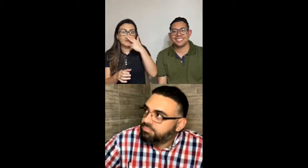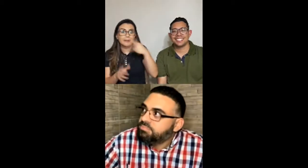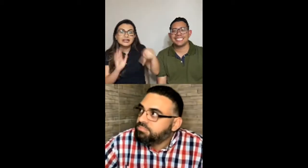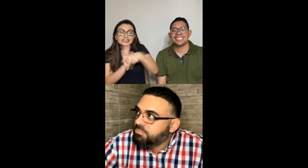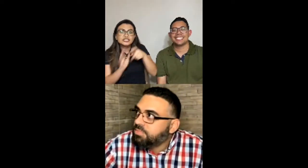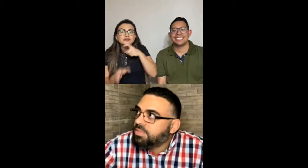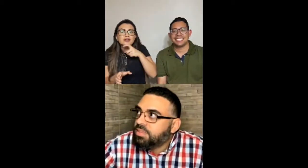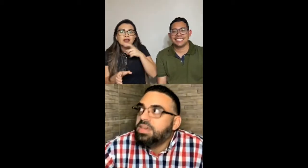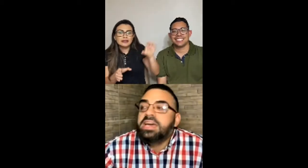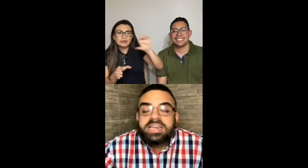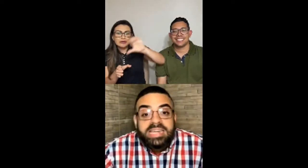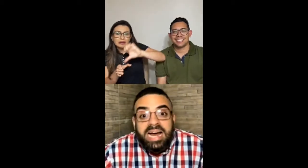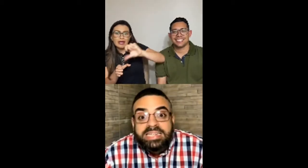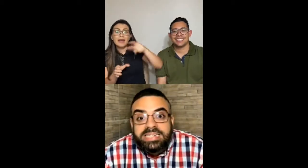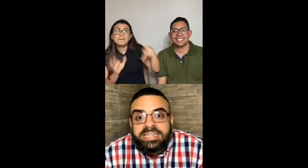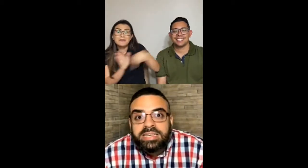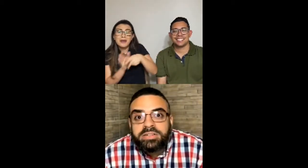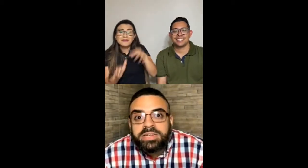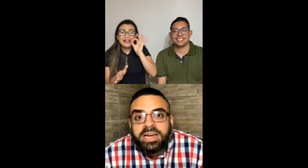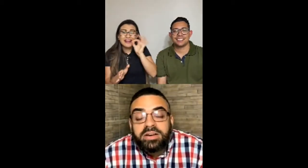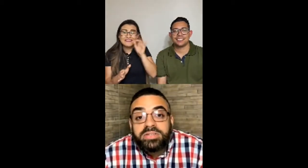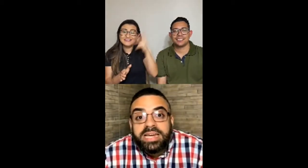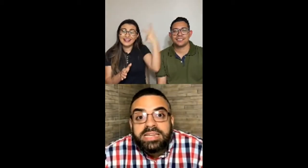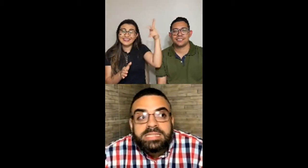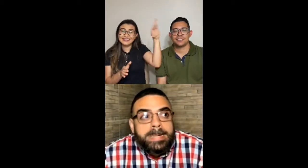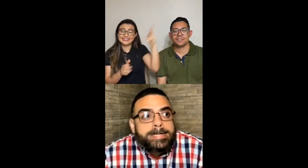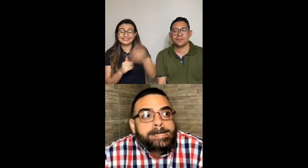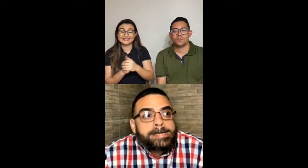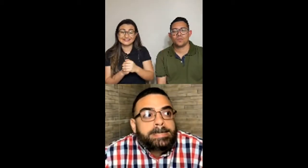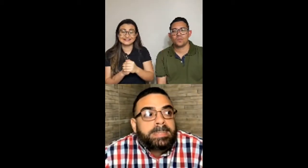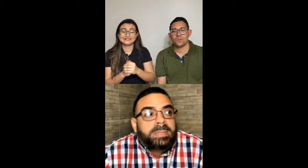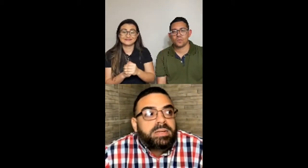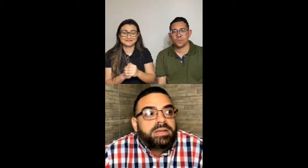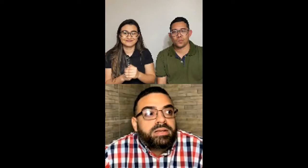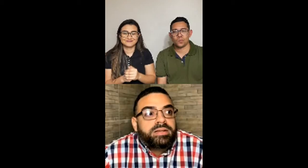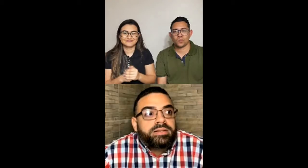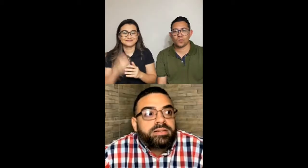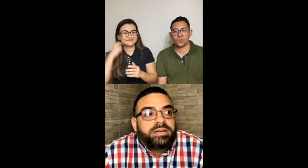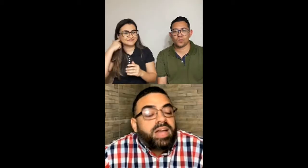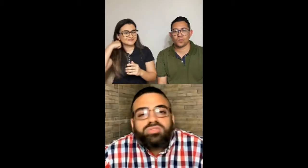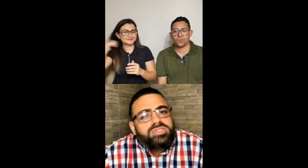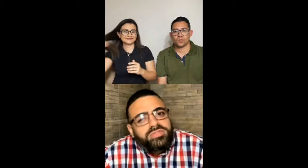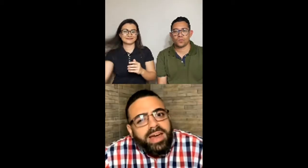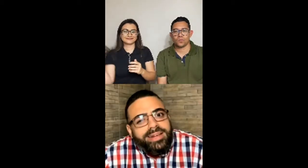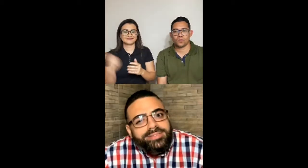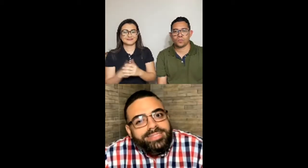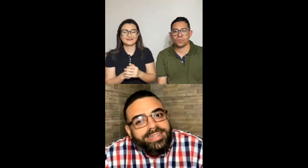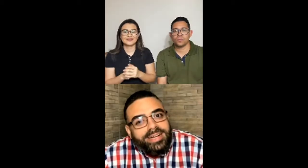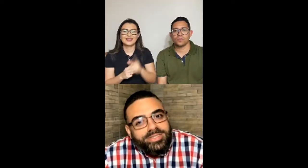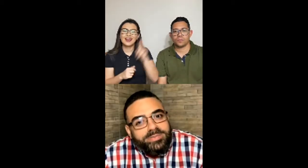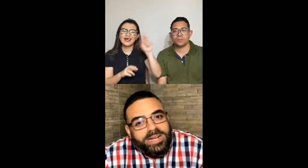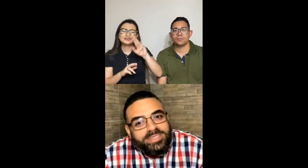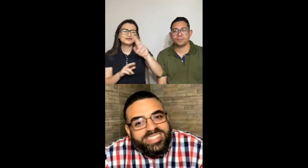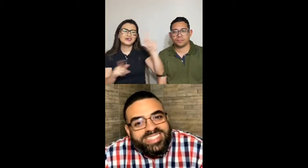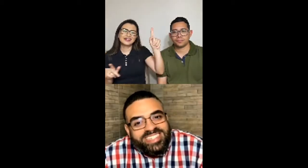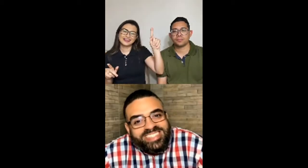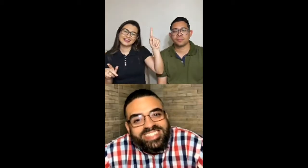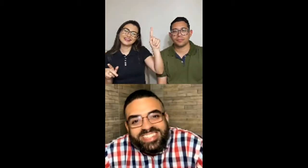Aquele parecia Coca-Cola caindo no gelo. E era café. E aí, o que